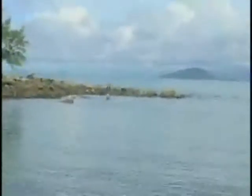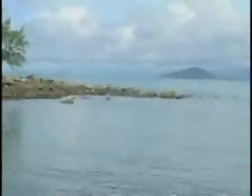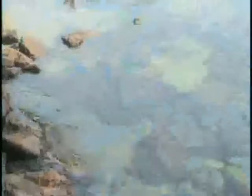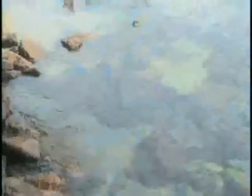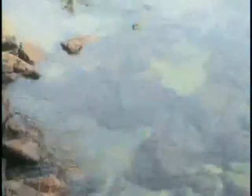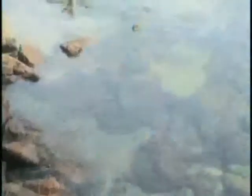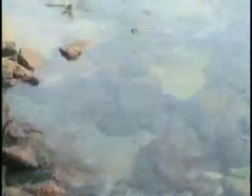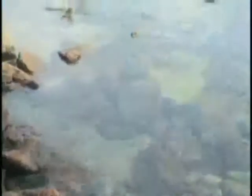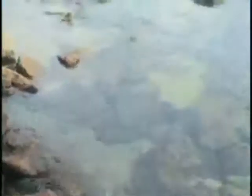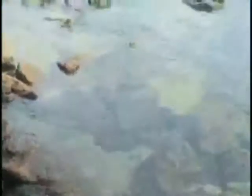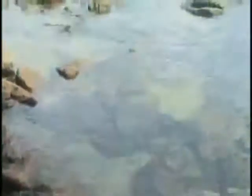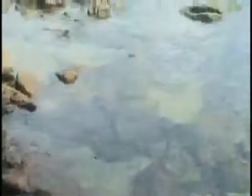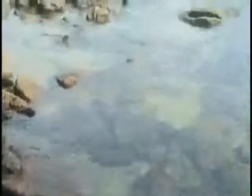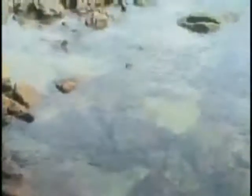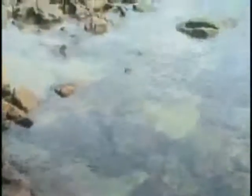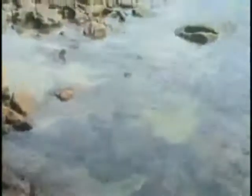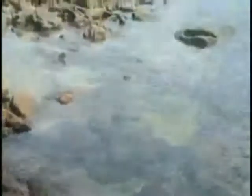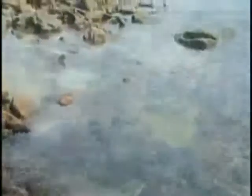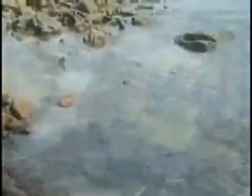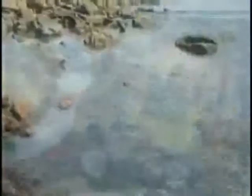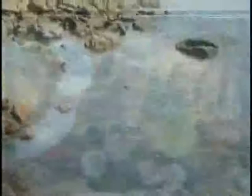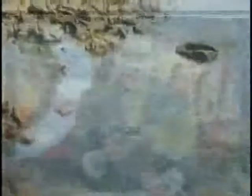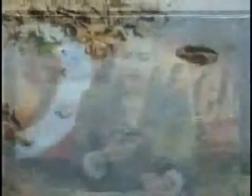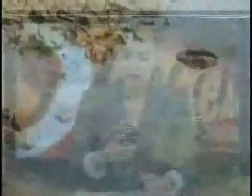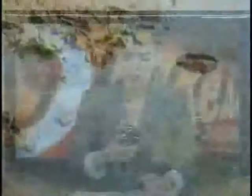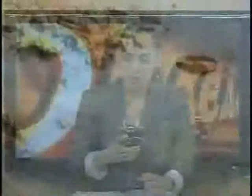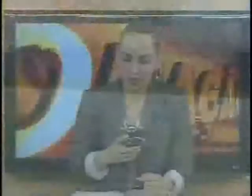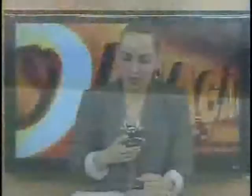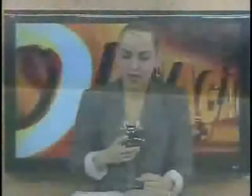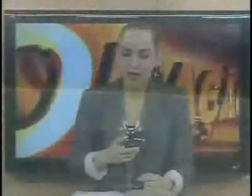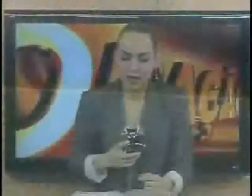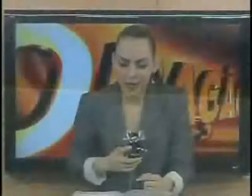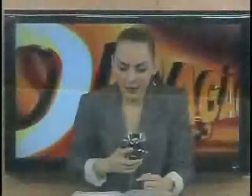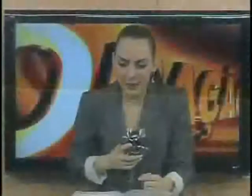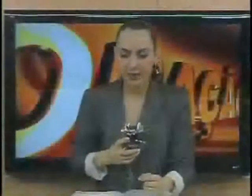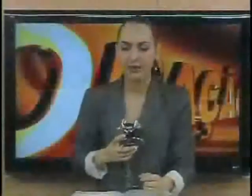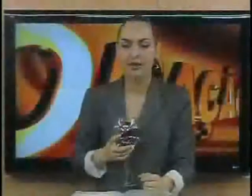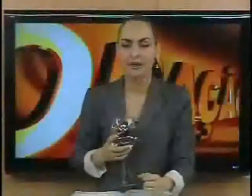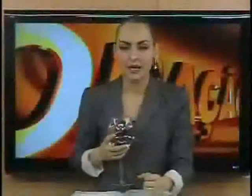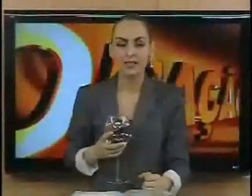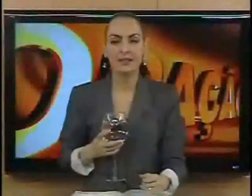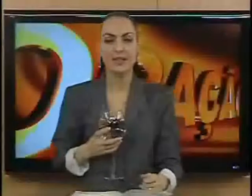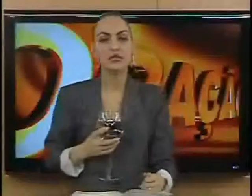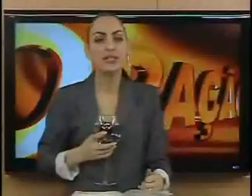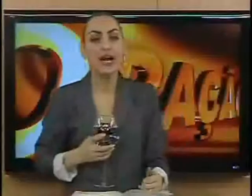de Jesus, em nome de Jesus Cristo, em nome de Jesus, amém. Amém e amém. Graças a Deus,